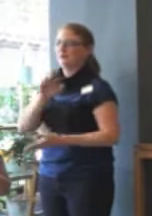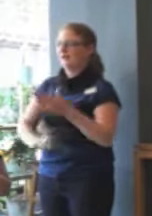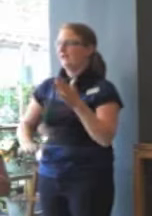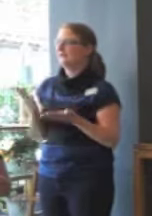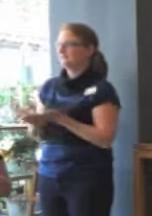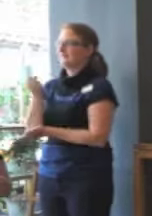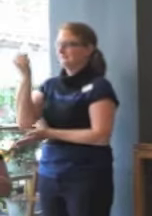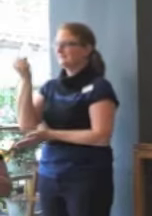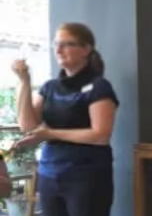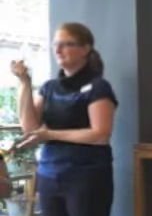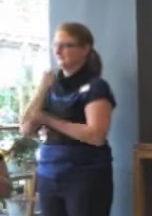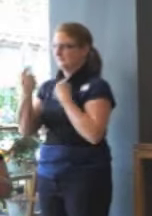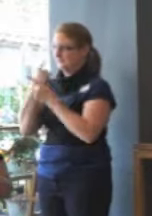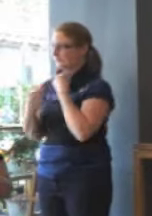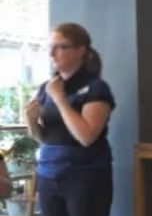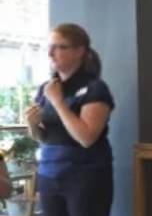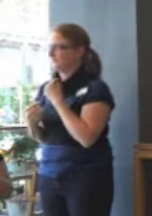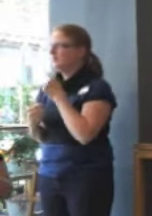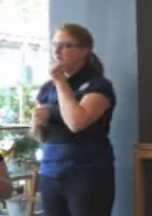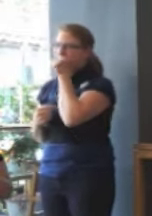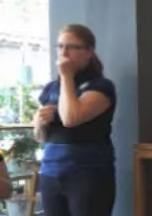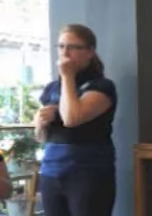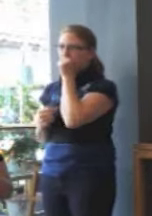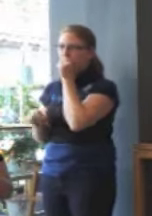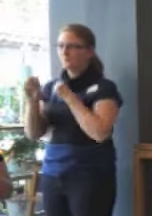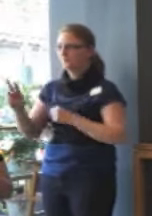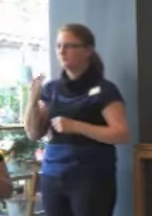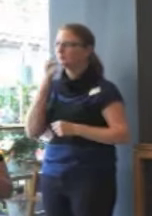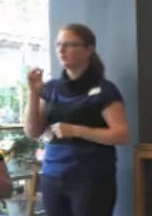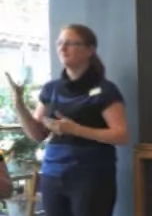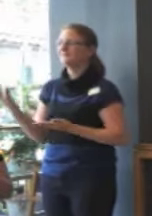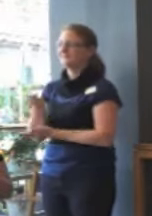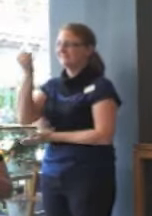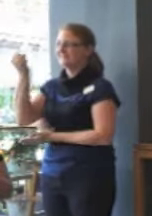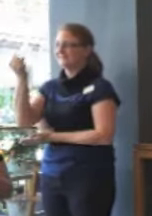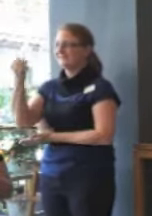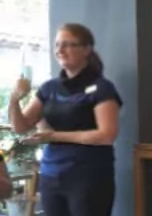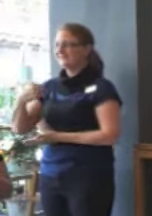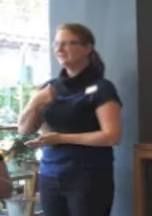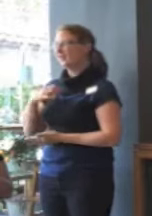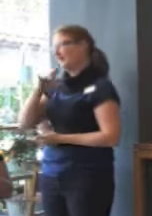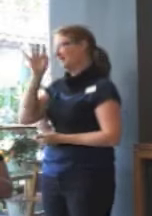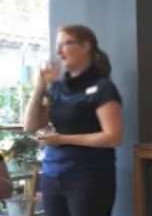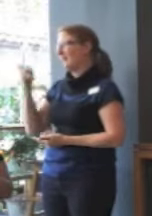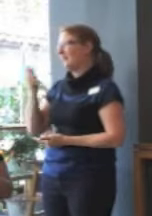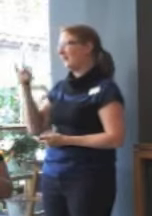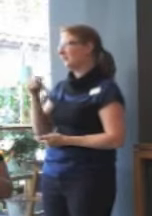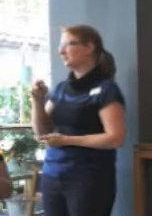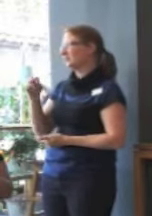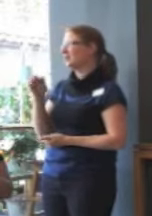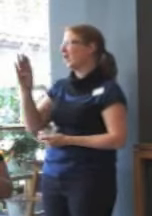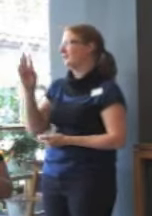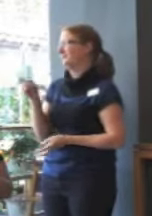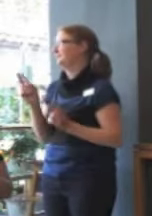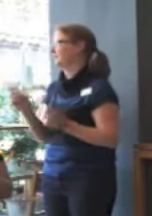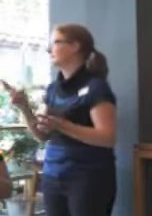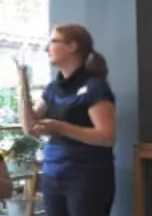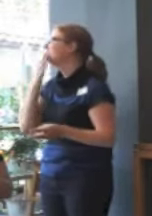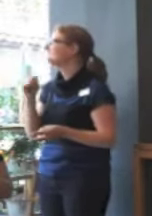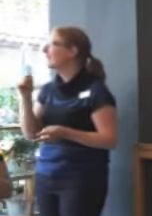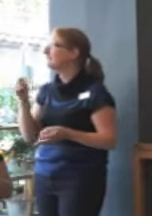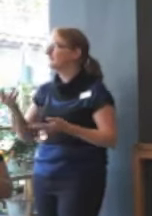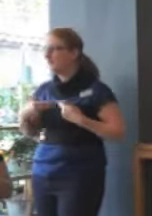vinstdiskussionen. Sen ska man inte glömma bort, när de pratar med vinster, jag är en gammal pensionsnörd också. Alltså vem är det som